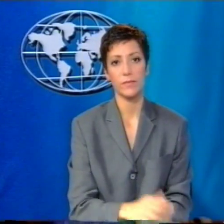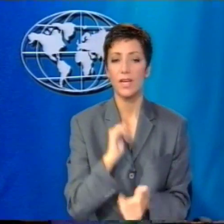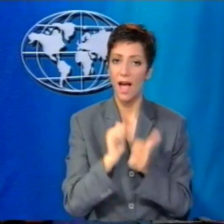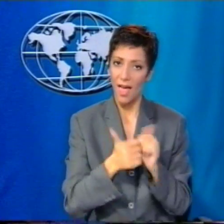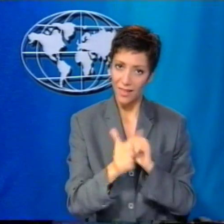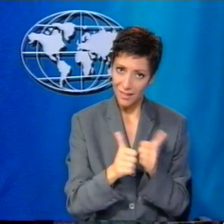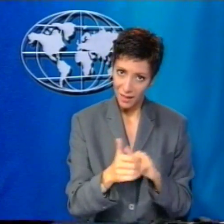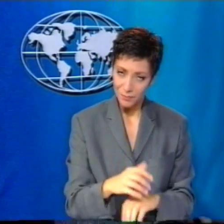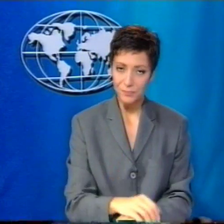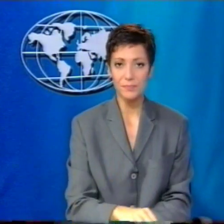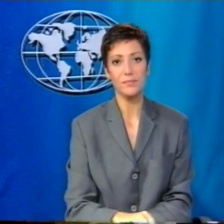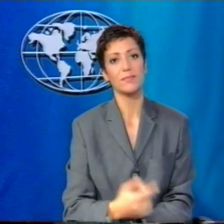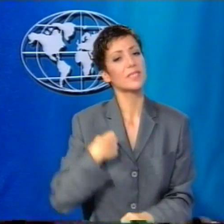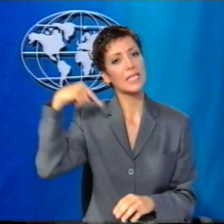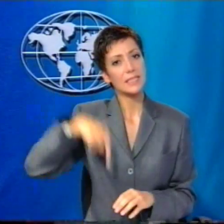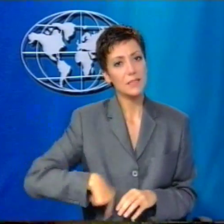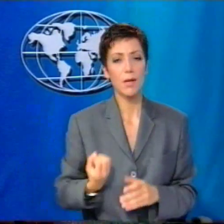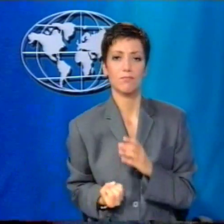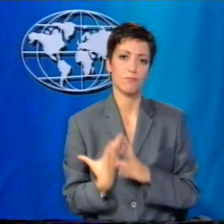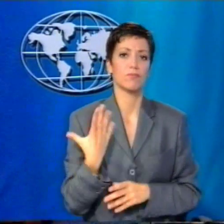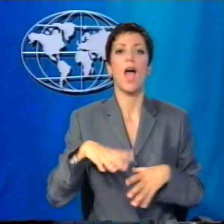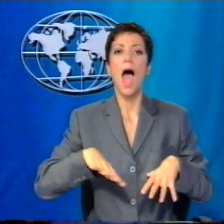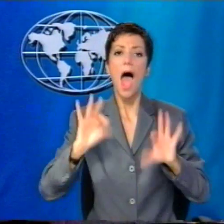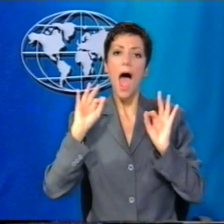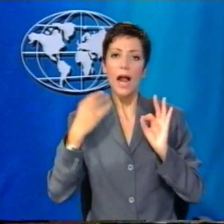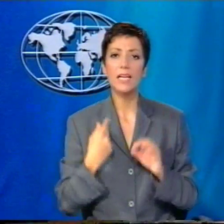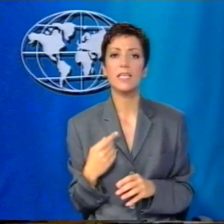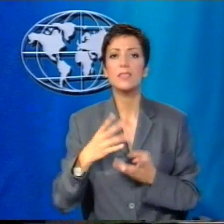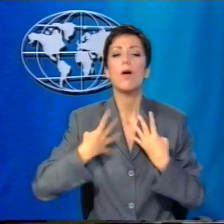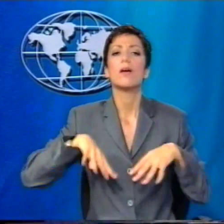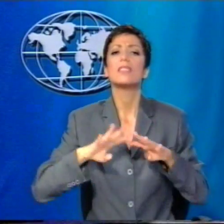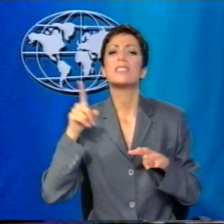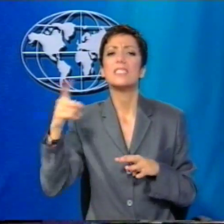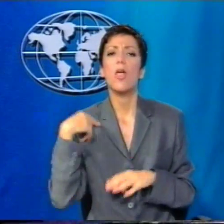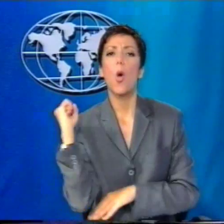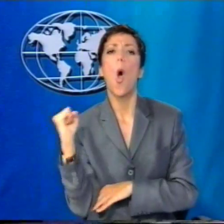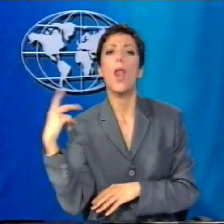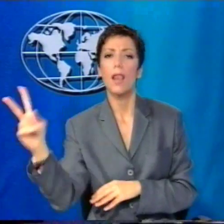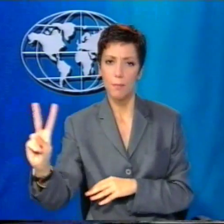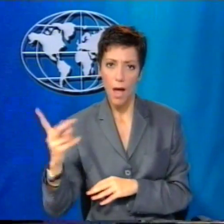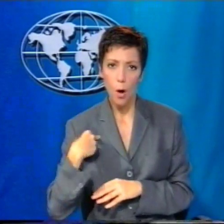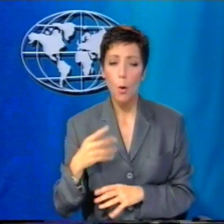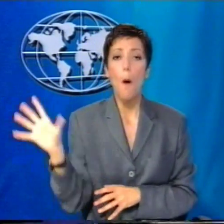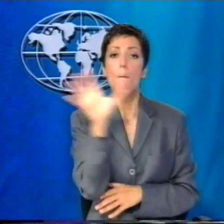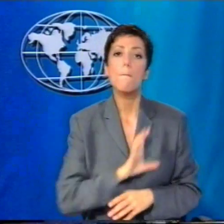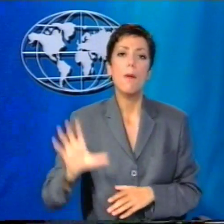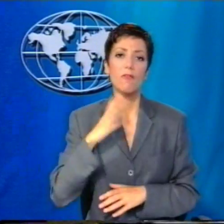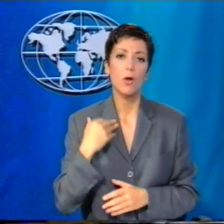Αθλητικά. Αρχίζει από σήμερα στο στάδιο του Καραϊσκάκη και για μία εβδομάδα το Πανευρωπαϊκό Πρωτάθλημα Στίβου Κοφών. Η έναρξη